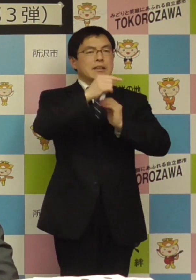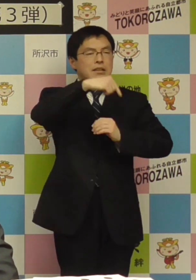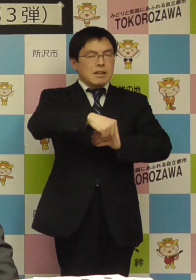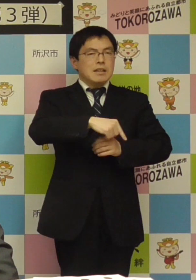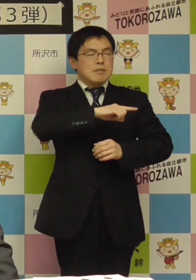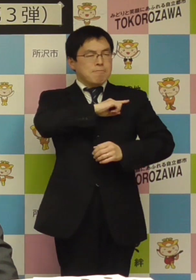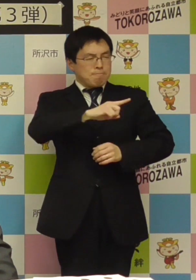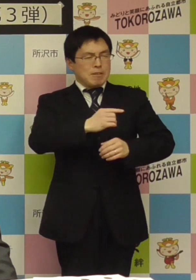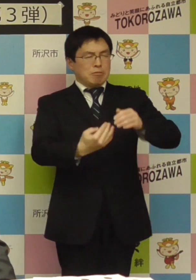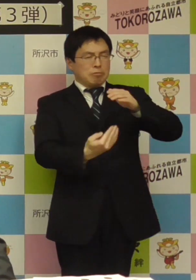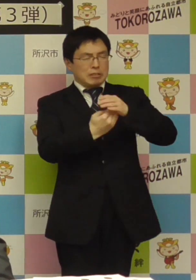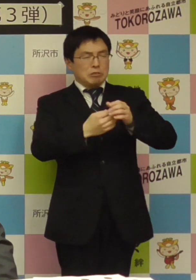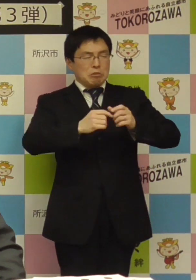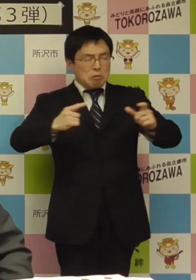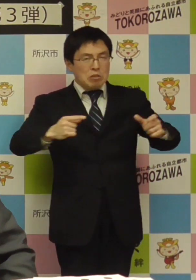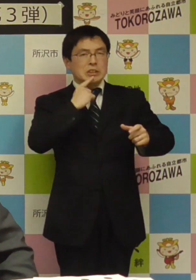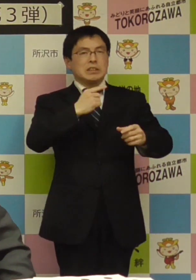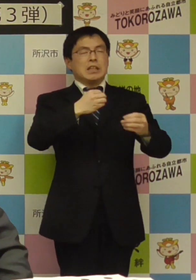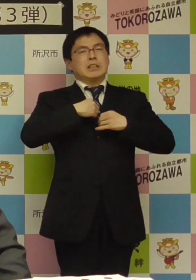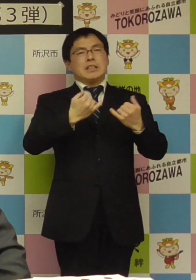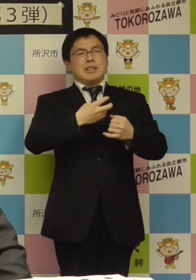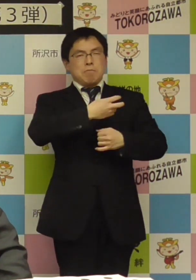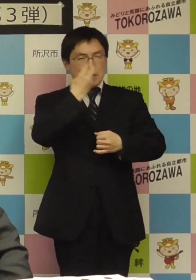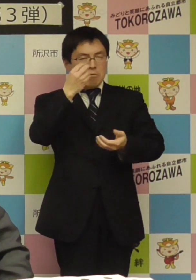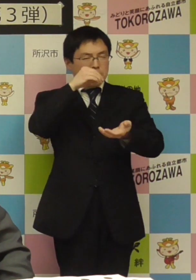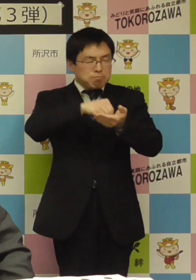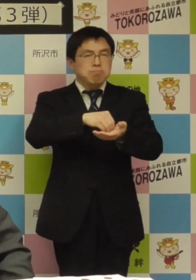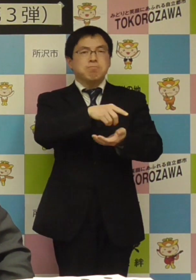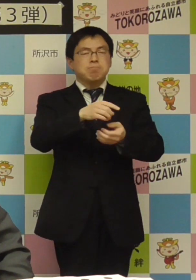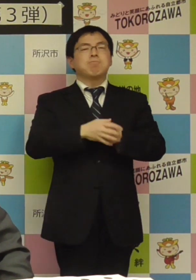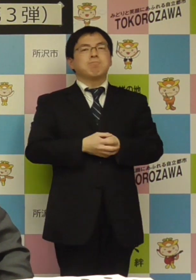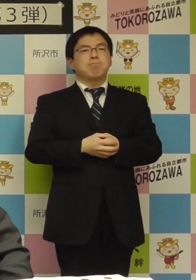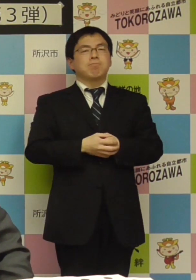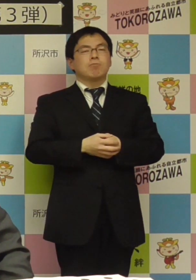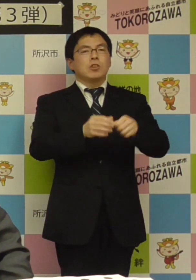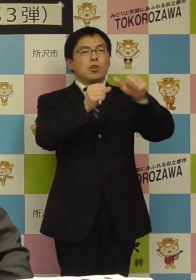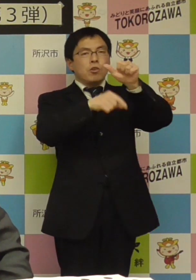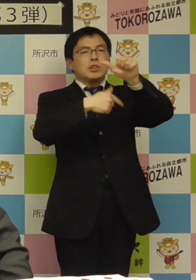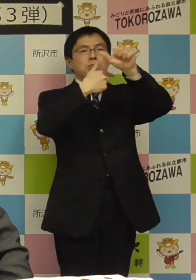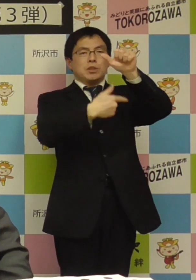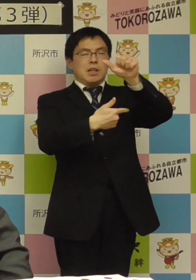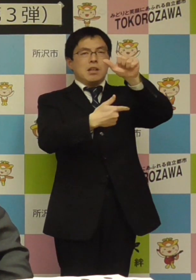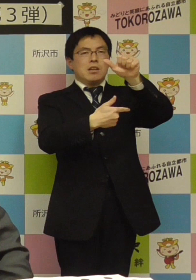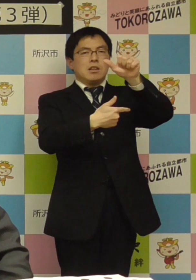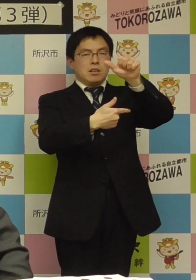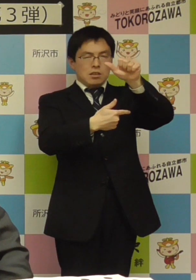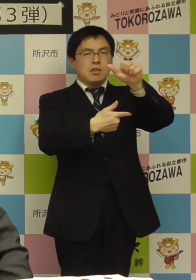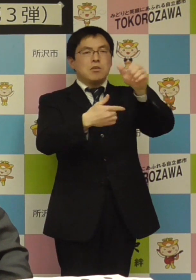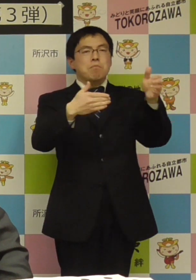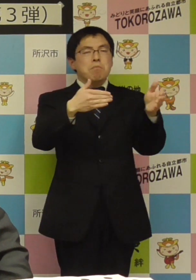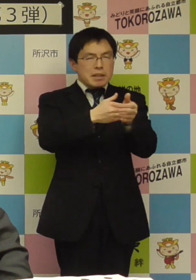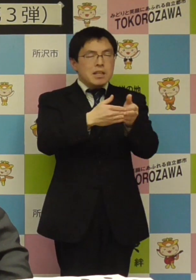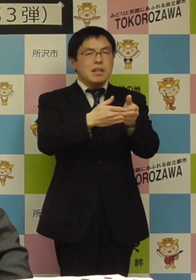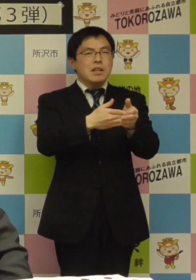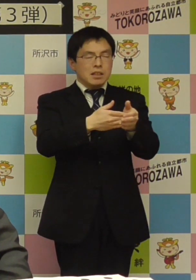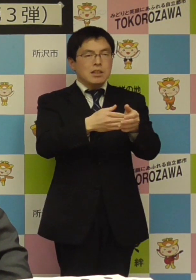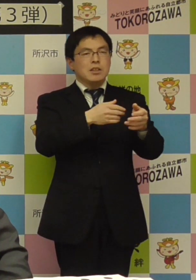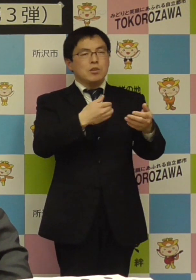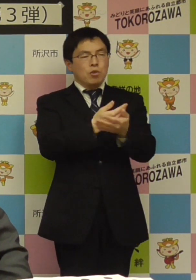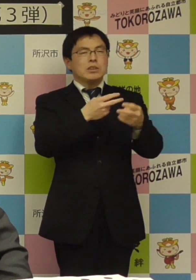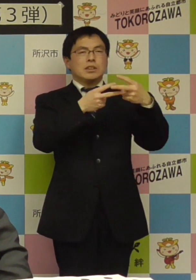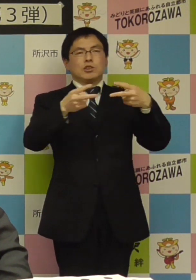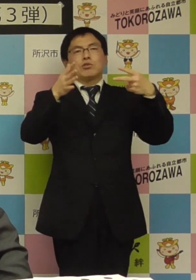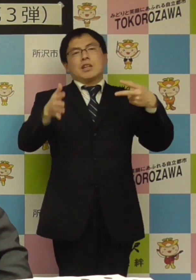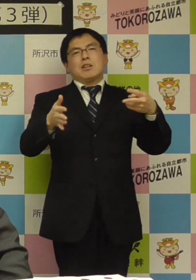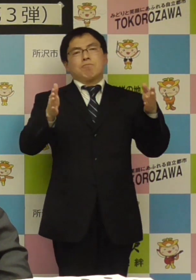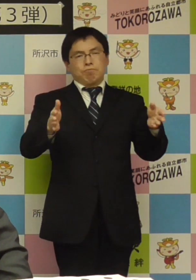番多い感染者を出し、言われているところの5月6日まで残り2週間となり